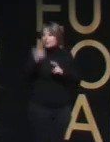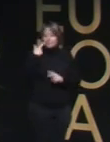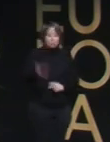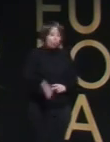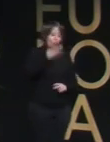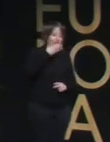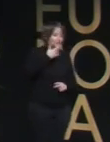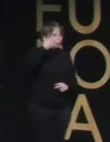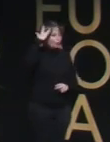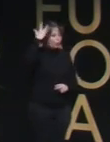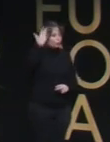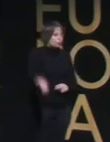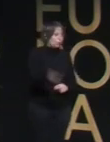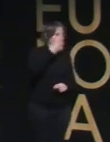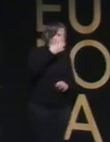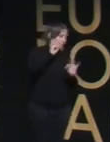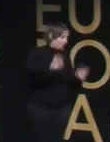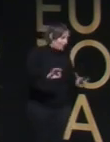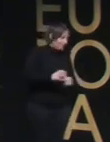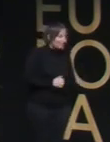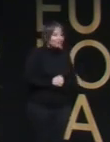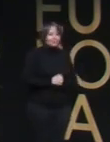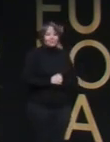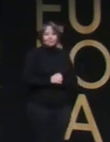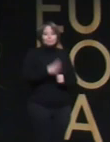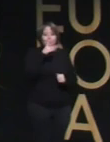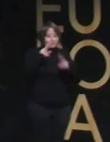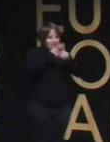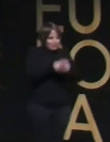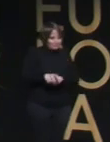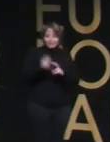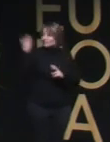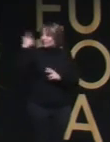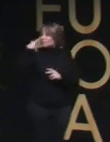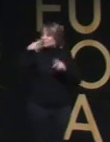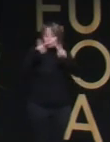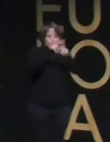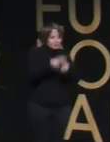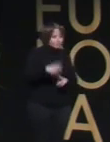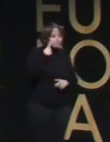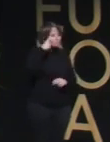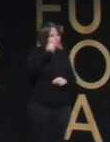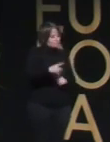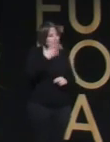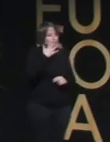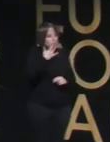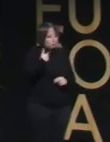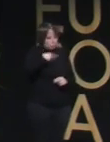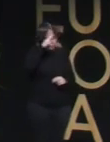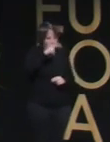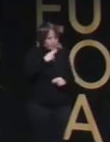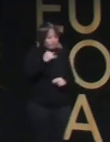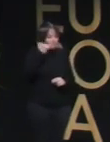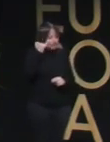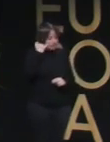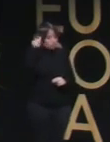los adolescentes, a mí el primero, porque yo también participé en esta investigación, ¿no? Participé como investigador, pero también como Aitá, ¿no? Fijaros,